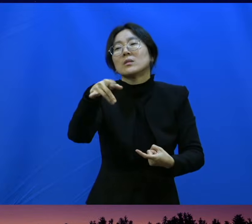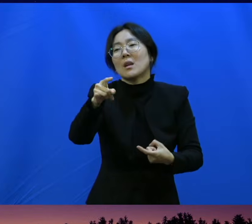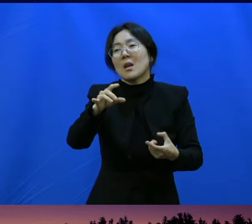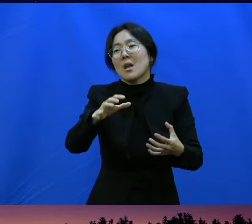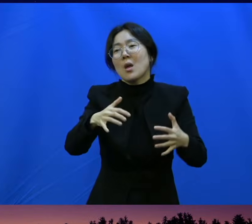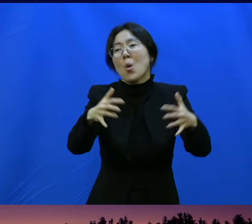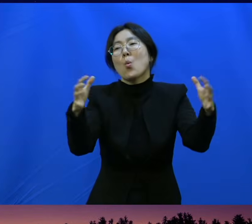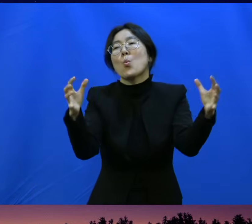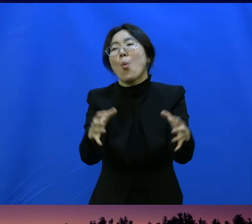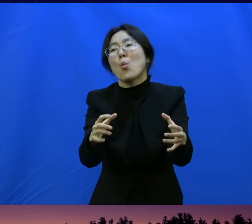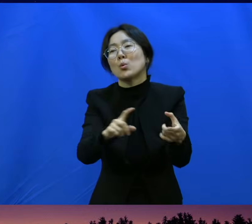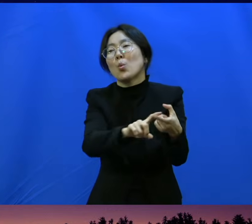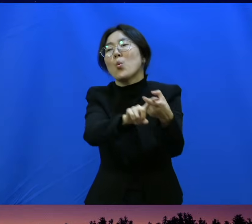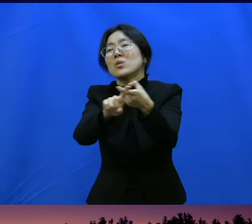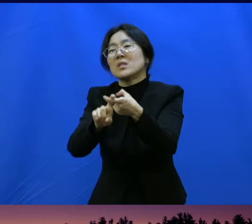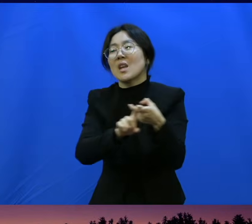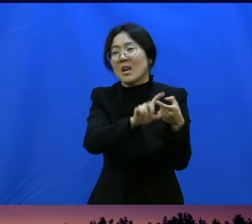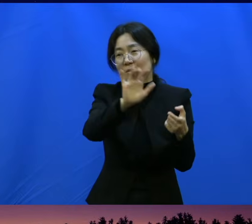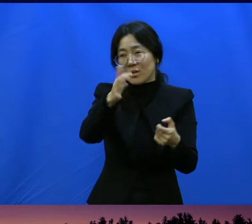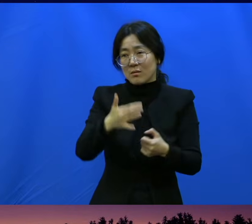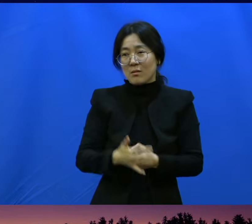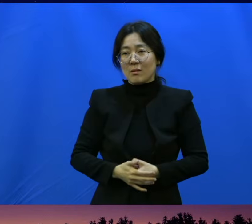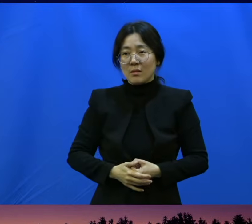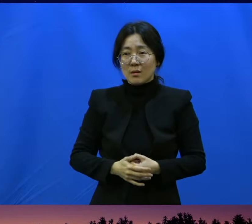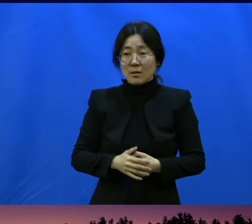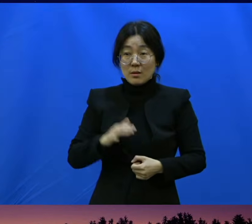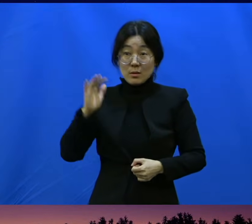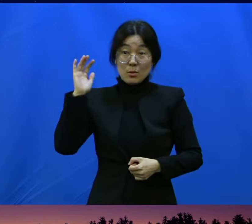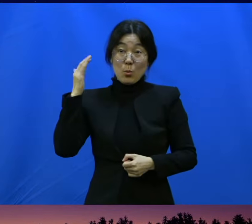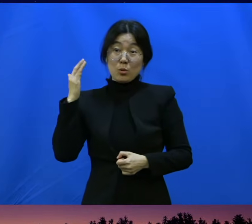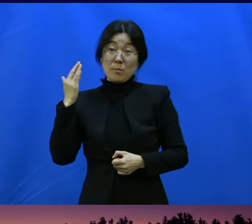여러분, 오늘 우리 시대는 공동체를 잃어버렸어요.